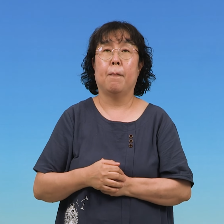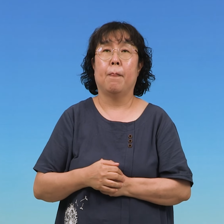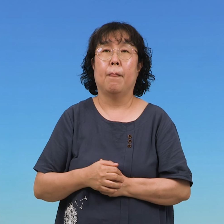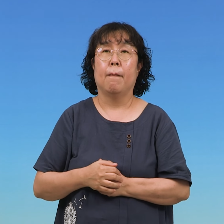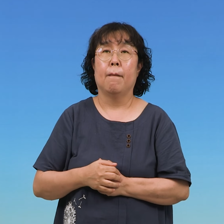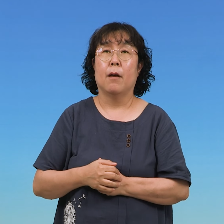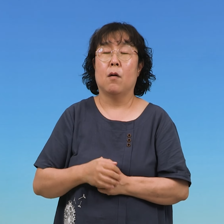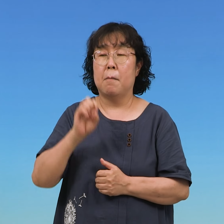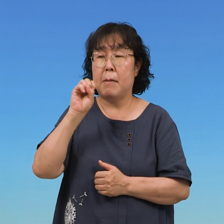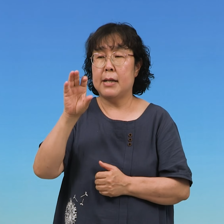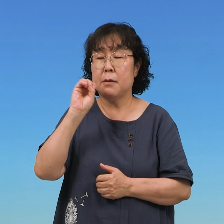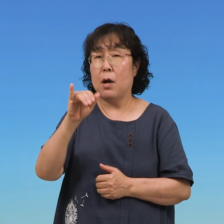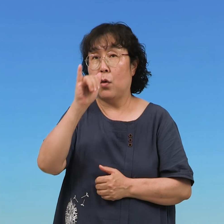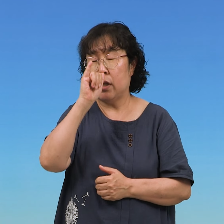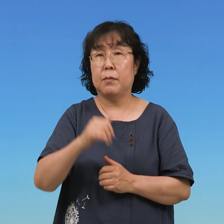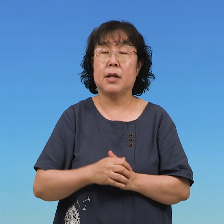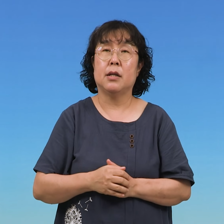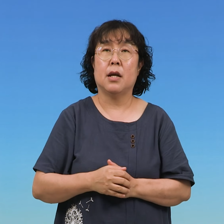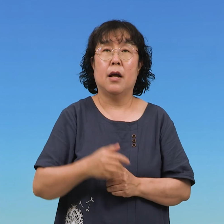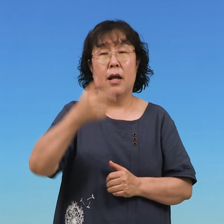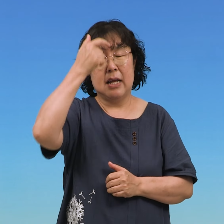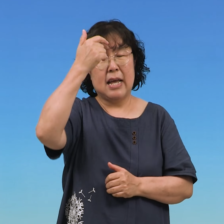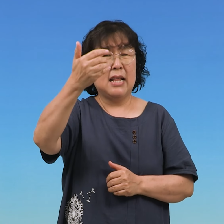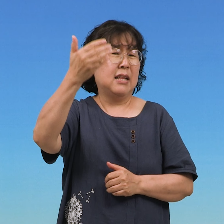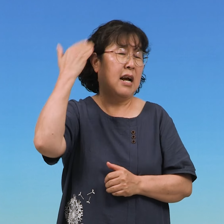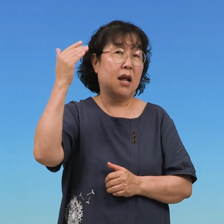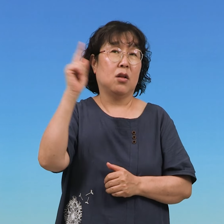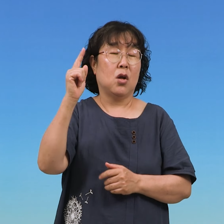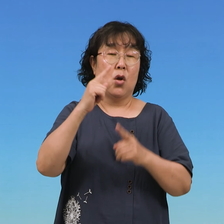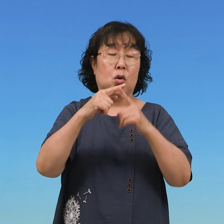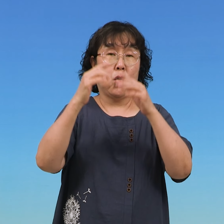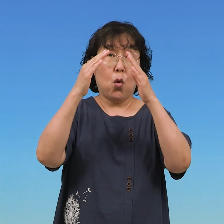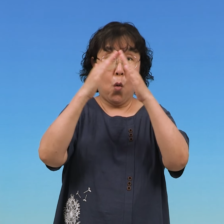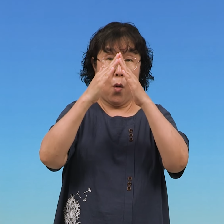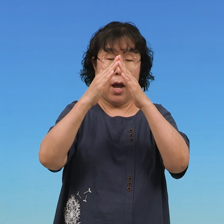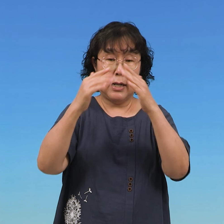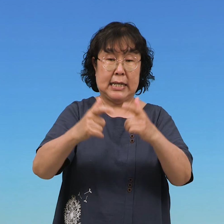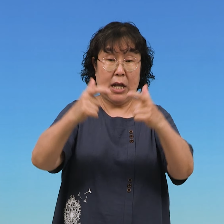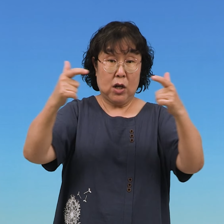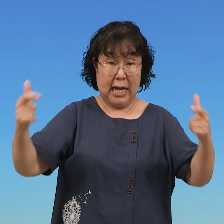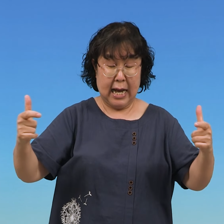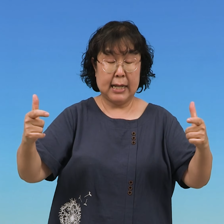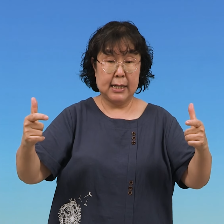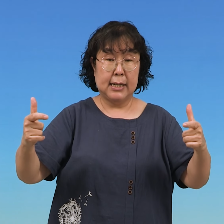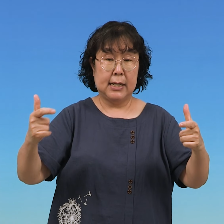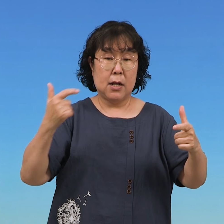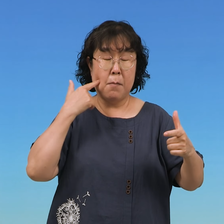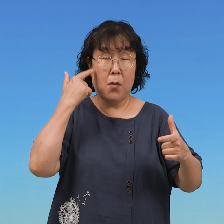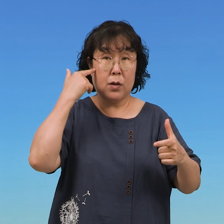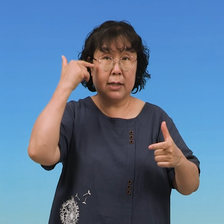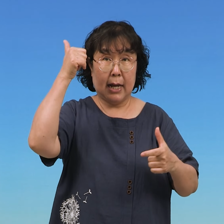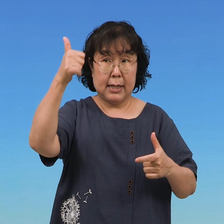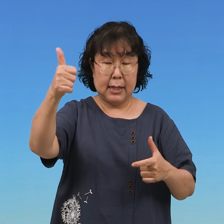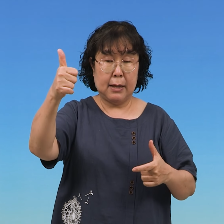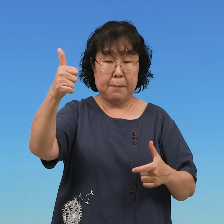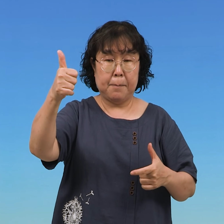옛날에 어떤 교회 성장학 교수님, 미국 분이에요. 이분이 이제 우리 같은 목사들한테 조언하면서